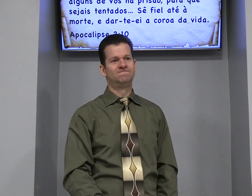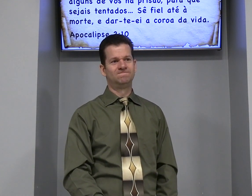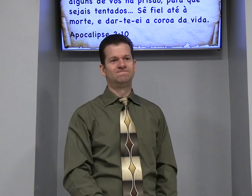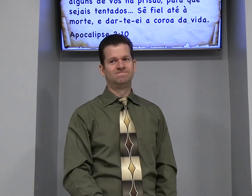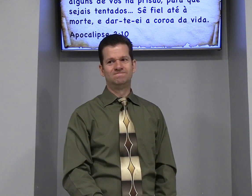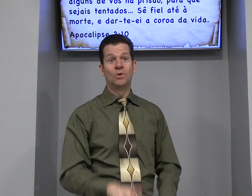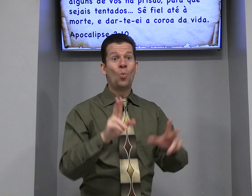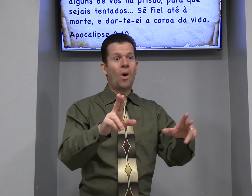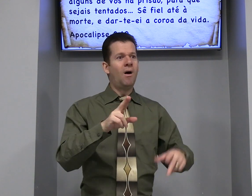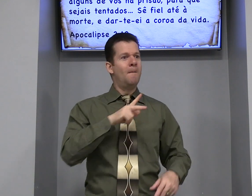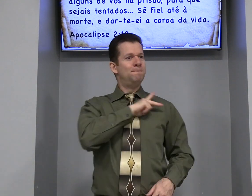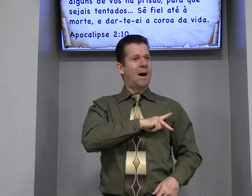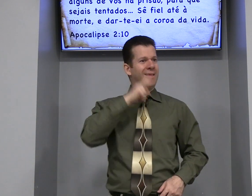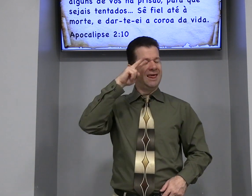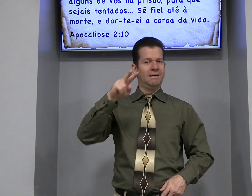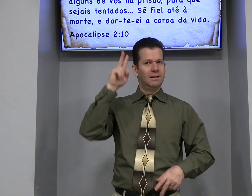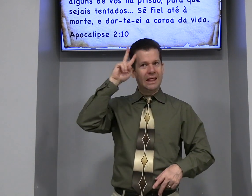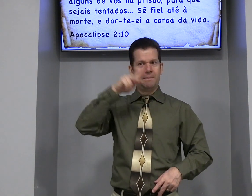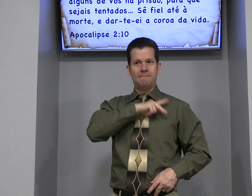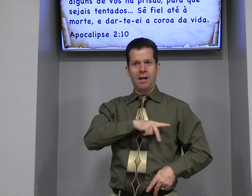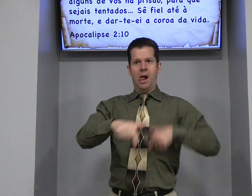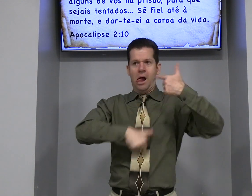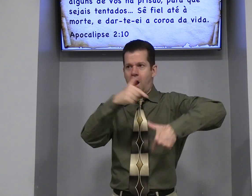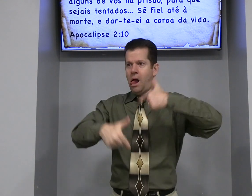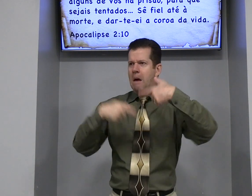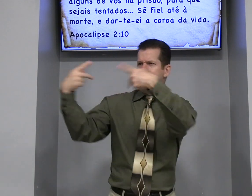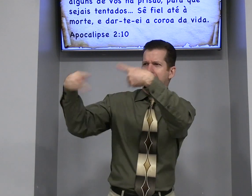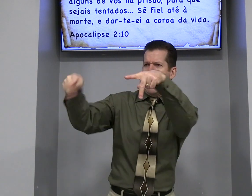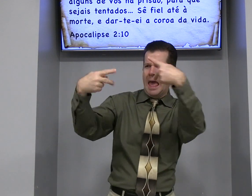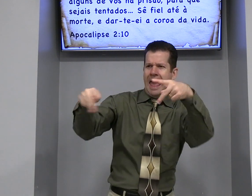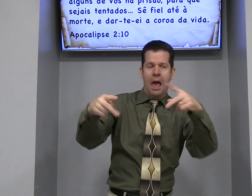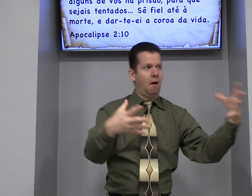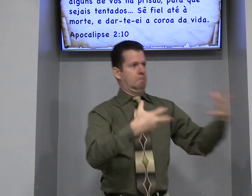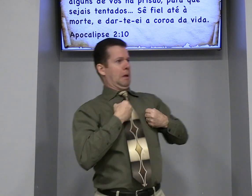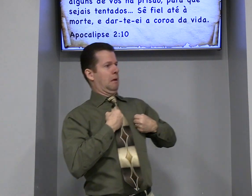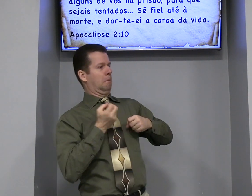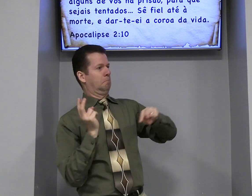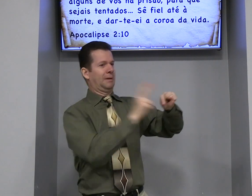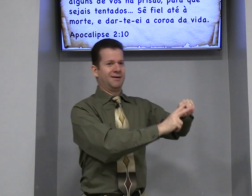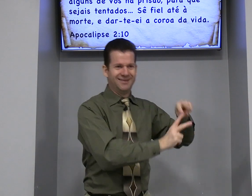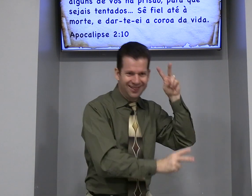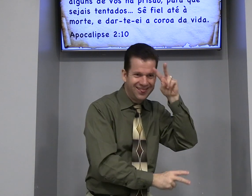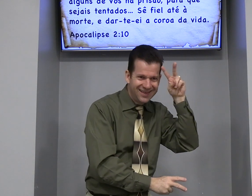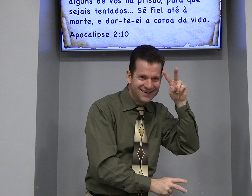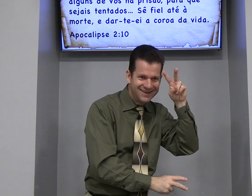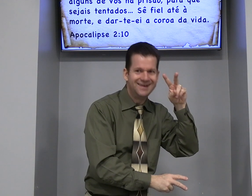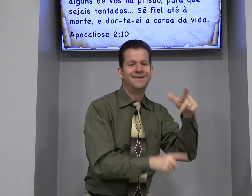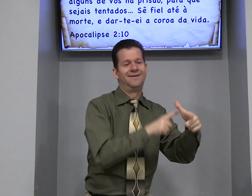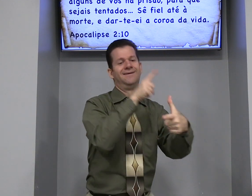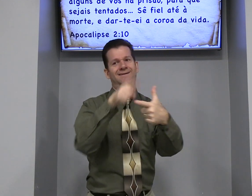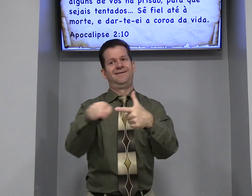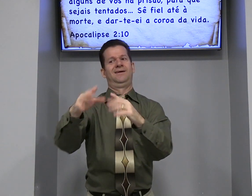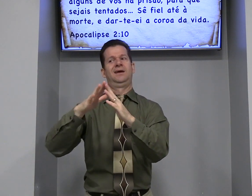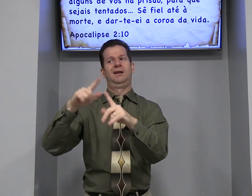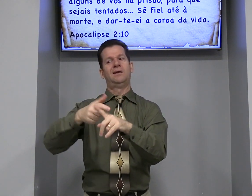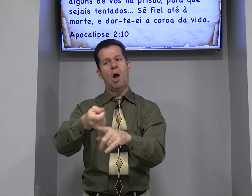presos. Igual Paulo, lembra? O Paulo trabalhava, pregava muito, pegou ele e colocou ele na